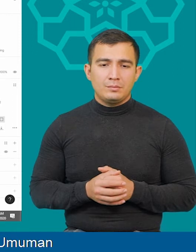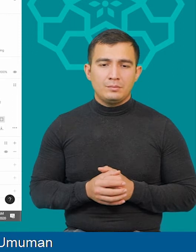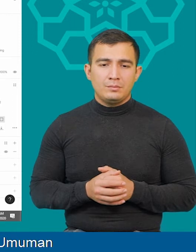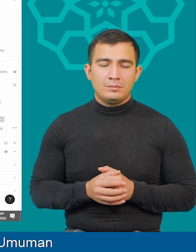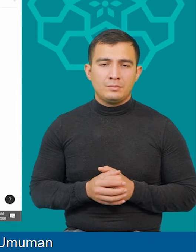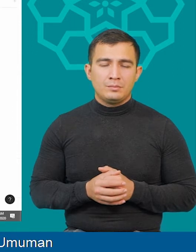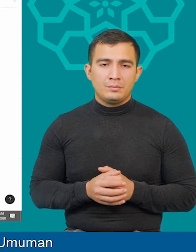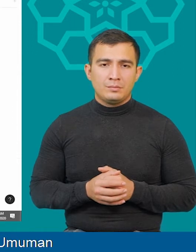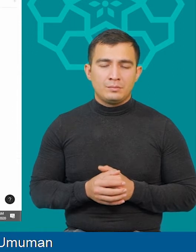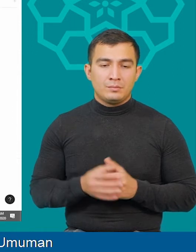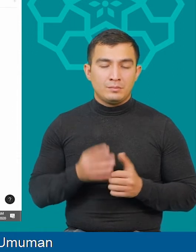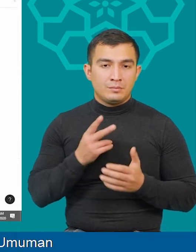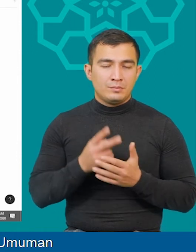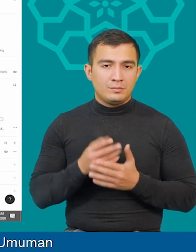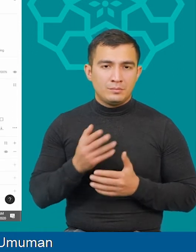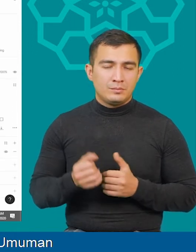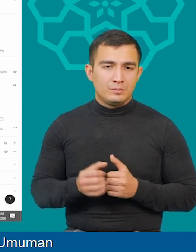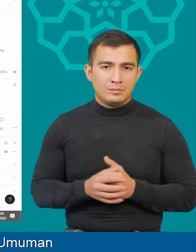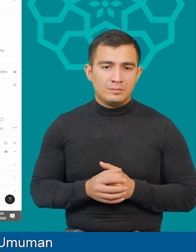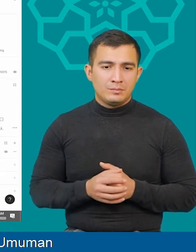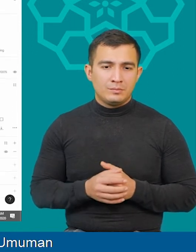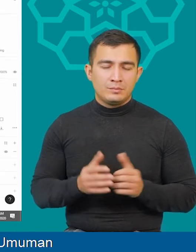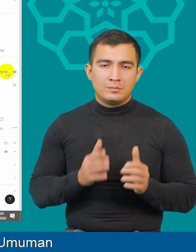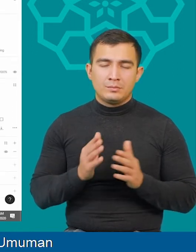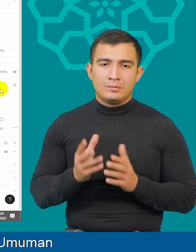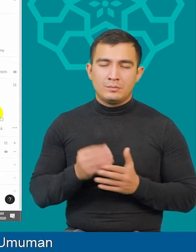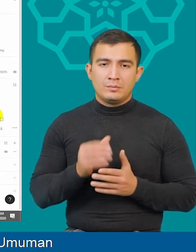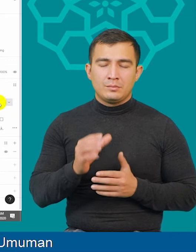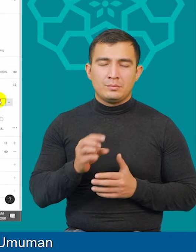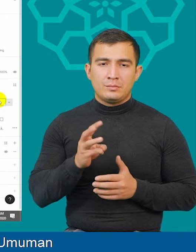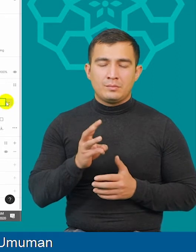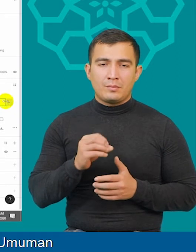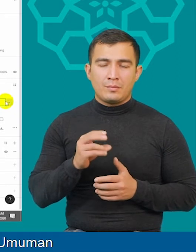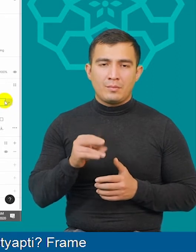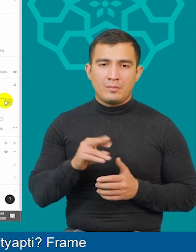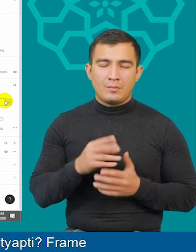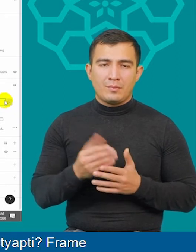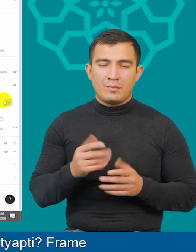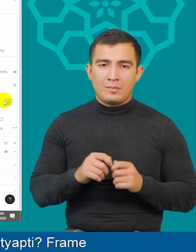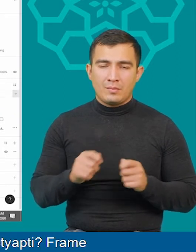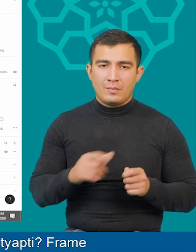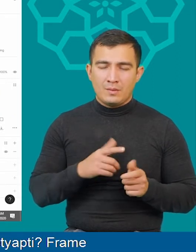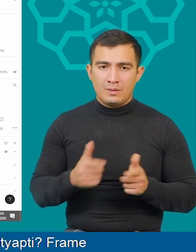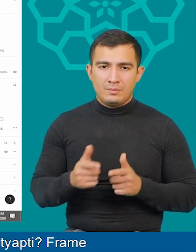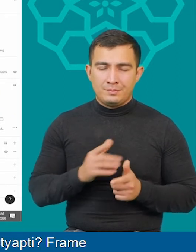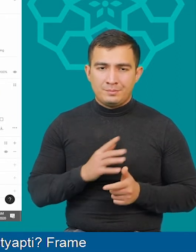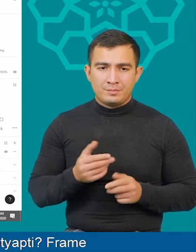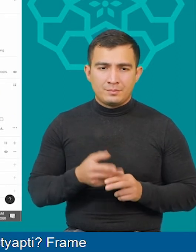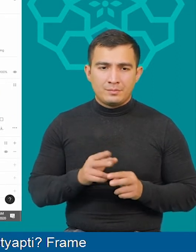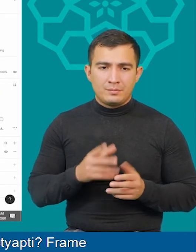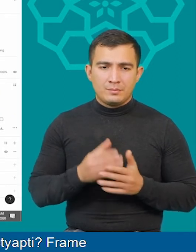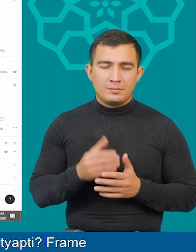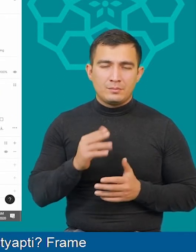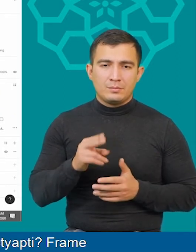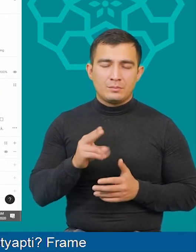Doroq qildik. Mana. Xo'p, bizani sotsial media postimiz tayyor. Umuman olganda bizda bu umuman post